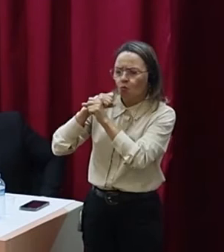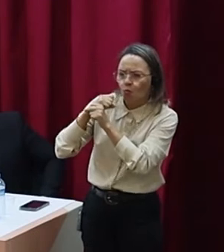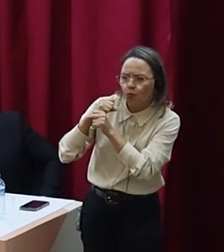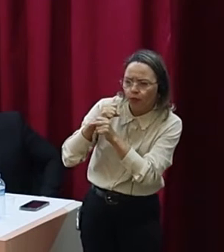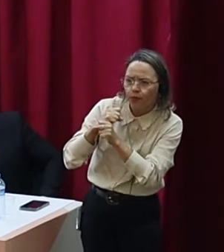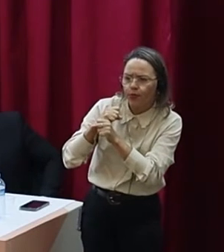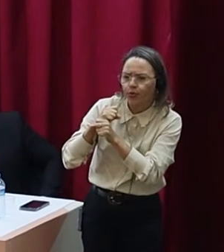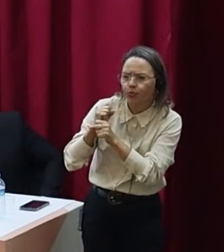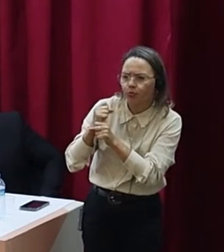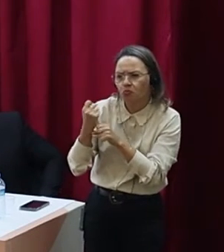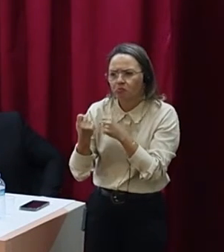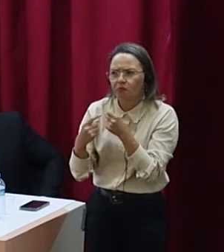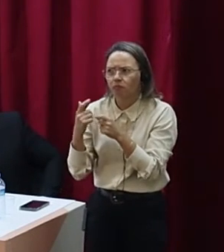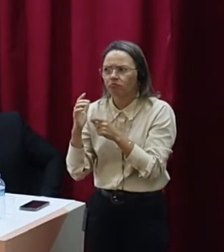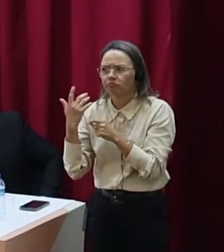fue en el